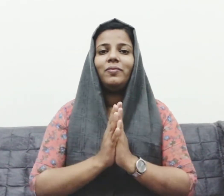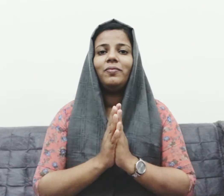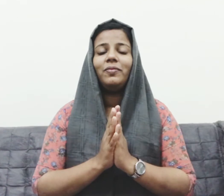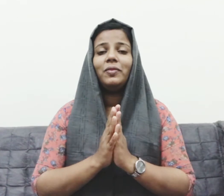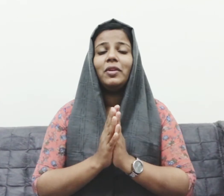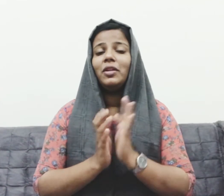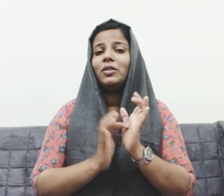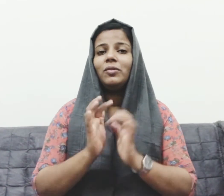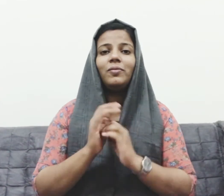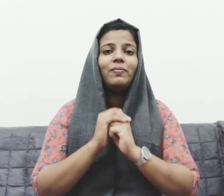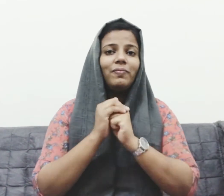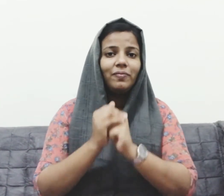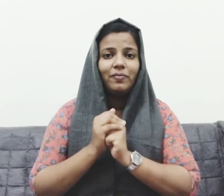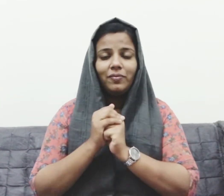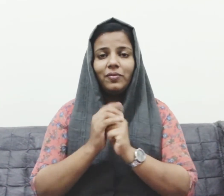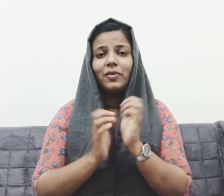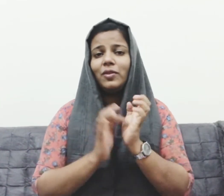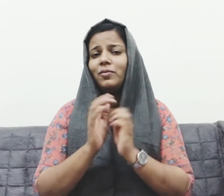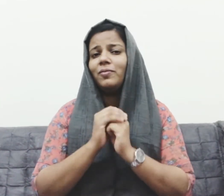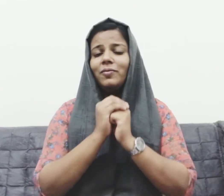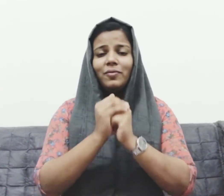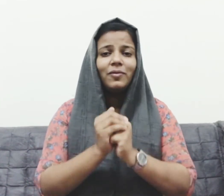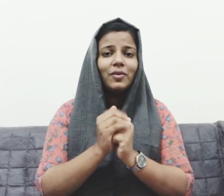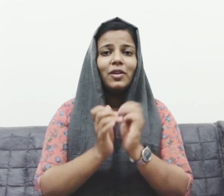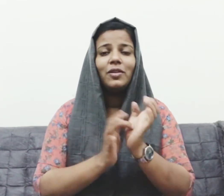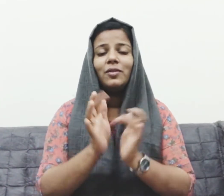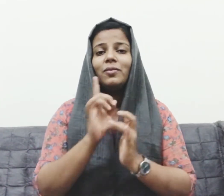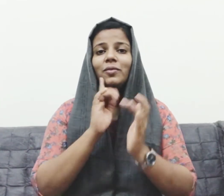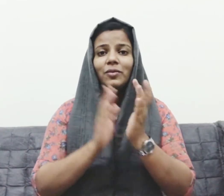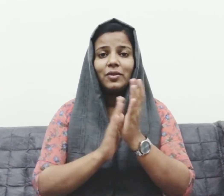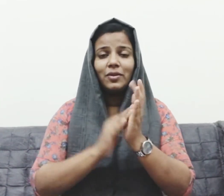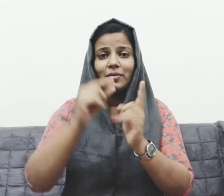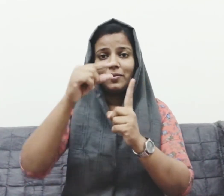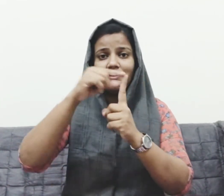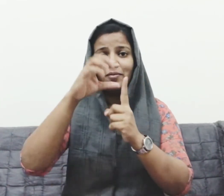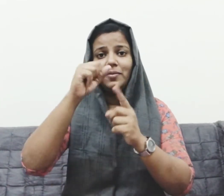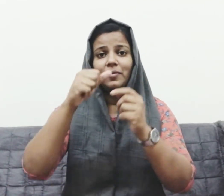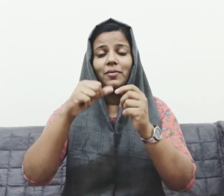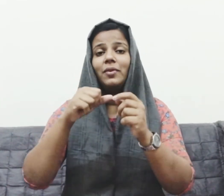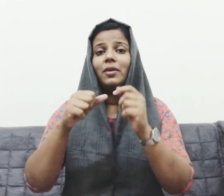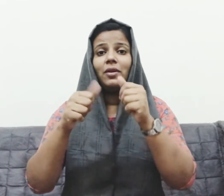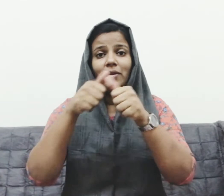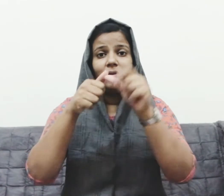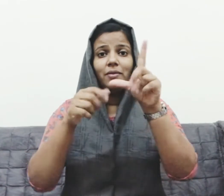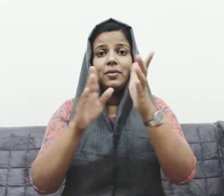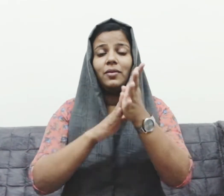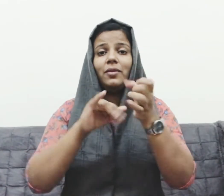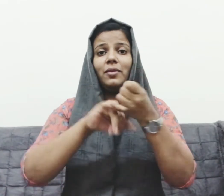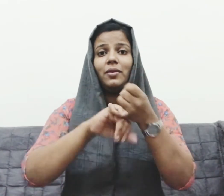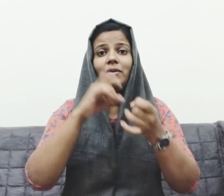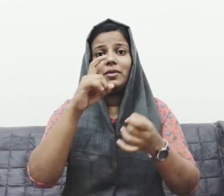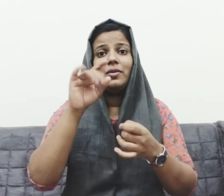കർത്താവേ. ഞങ്ങളങ്ങേ ആരാധിക്കുന്നു, ഞങ്ങളങ്ങേ ആരാധിക്കുന്നു, ഞങ്ങളങ്ങേ സ്തുതിക്കുന്നു. സങ്കീർത്തനം 75 ആമേൻ 1-ാം വാക്യം ഇങ്ങനെ